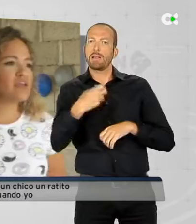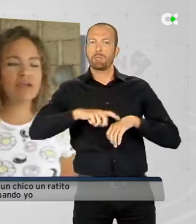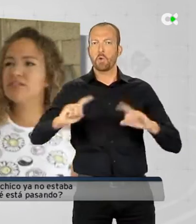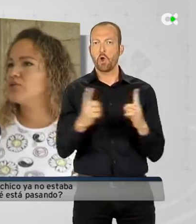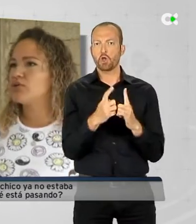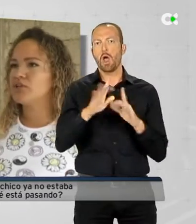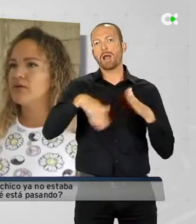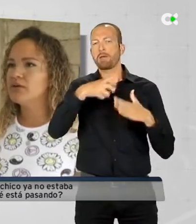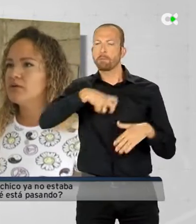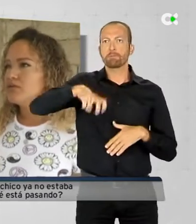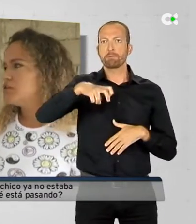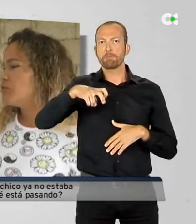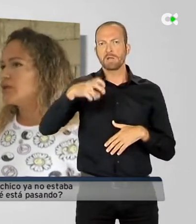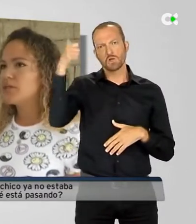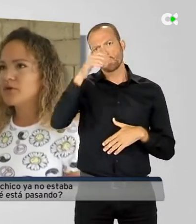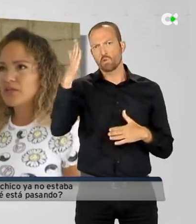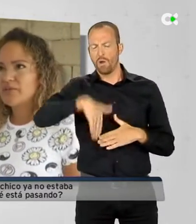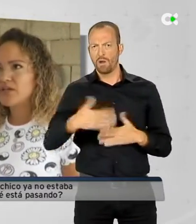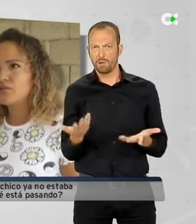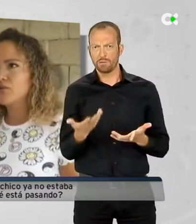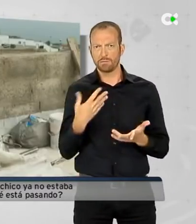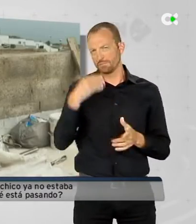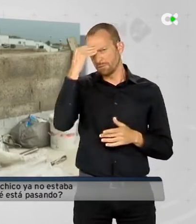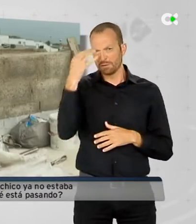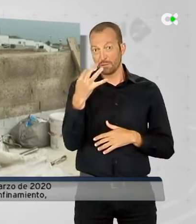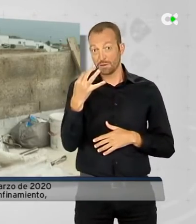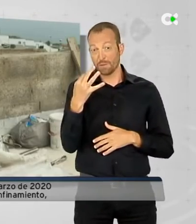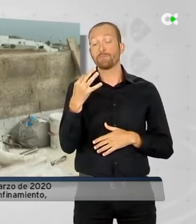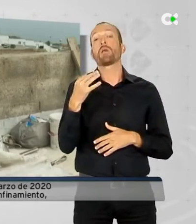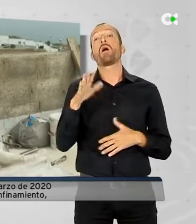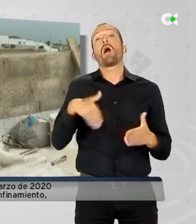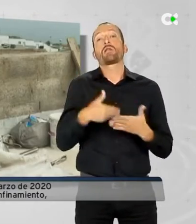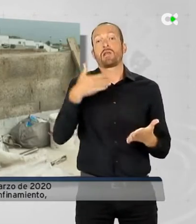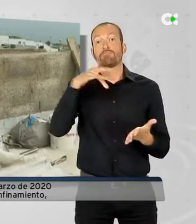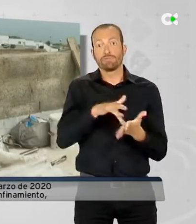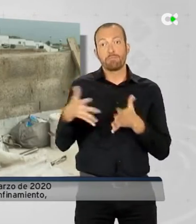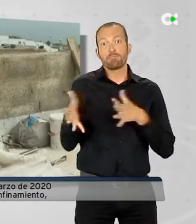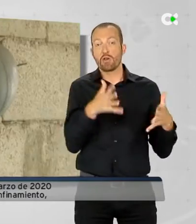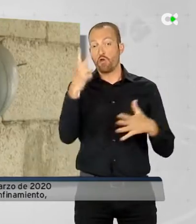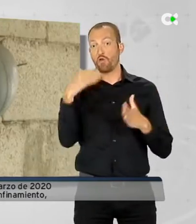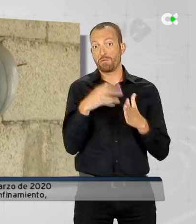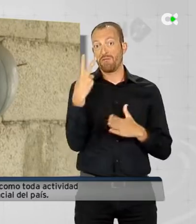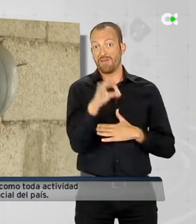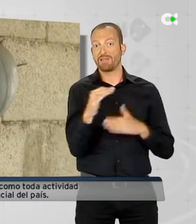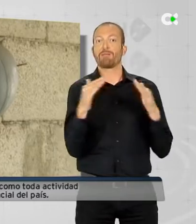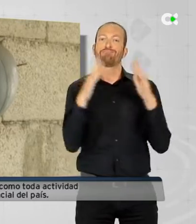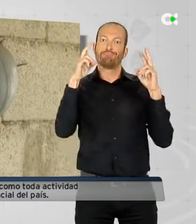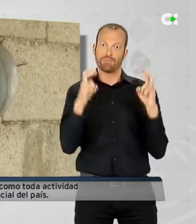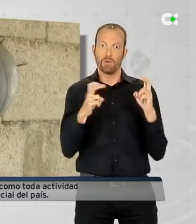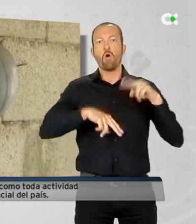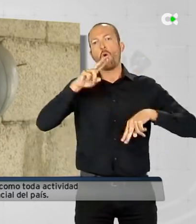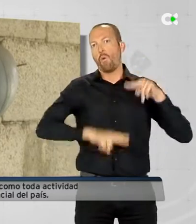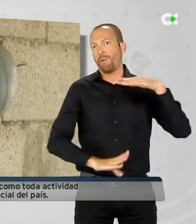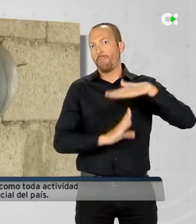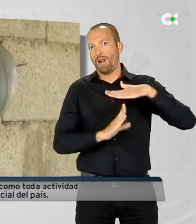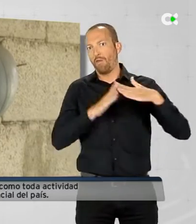subí a ver, el chico ya no estaba. Dice, pero aquí está, ¿qué está pasando? Llegó marzo de 2020 y el confinamiento. La obra se paró, como toda